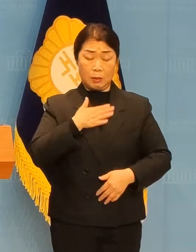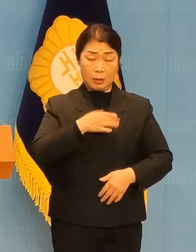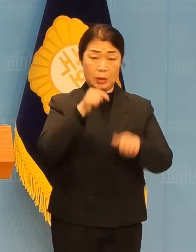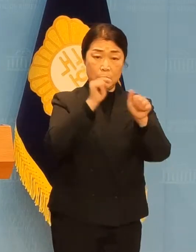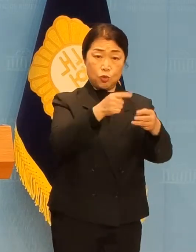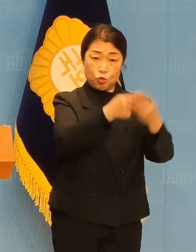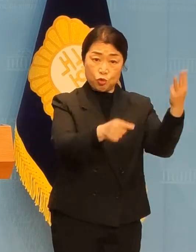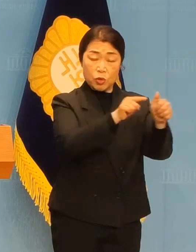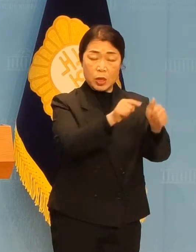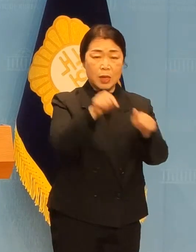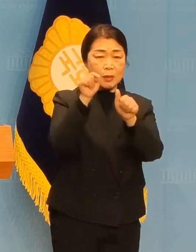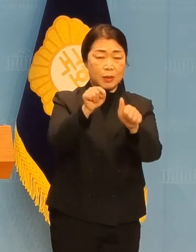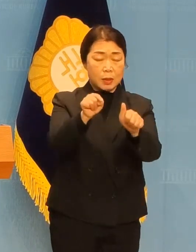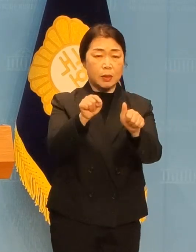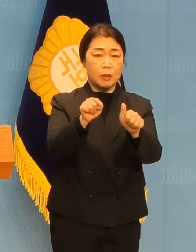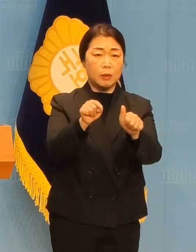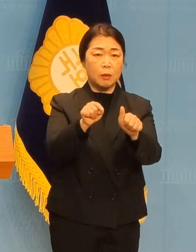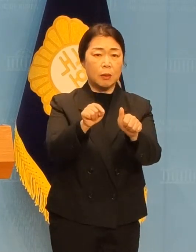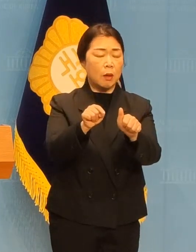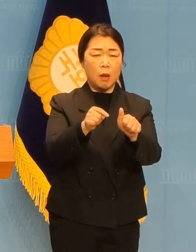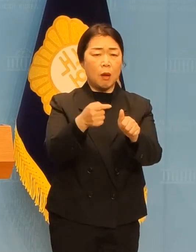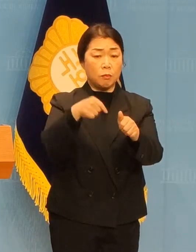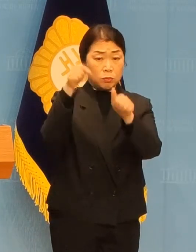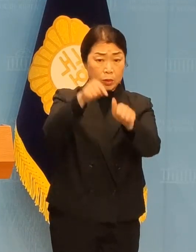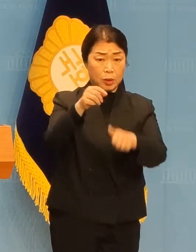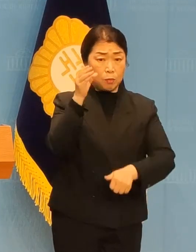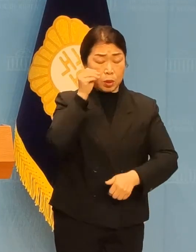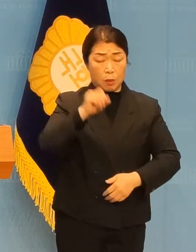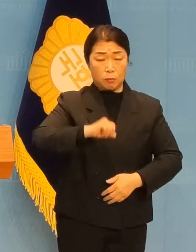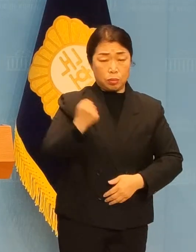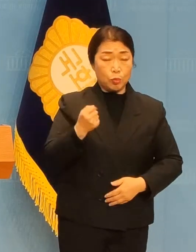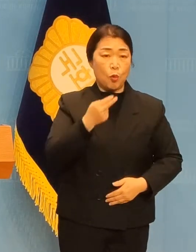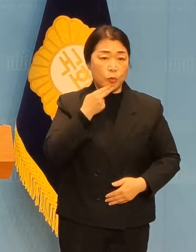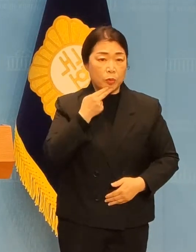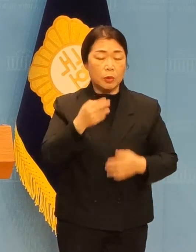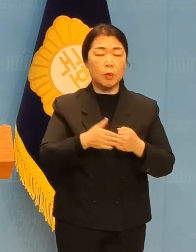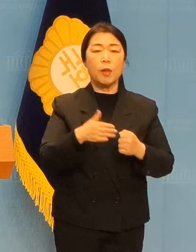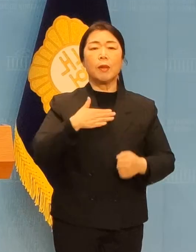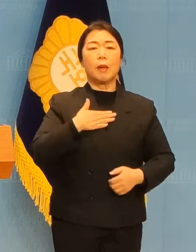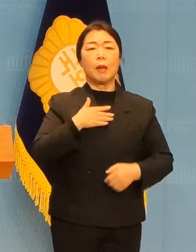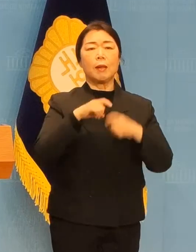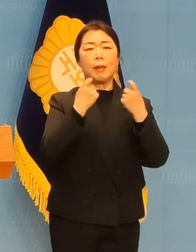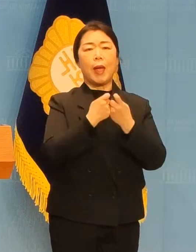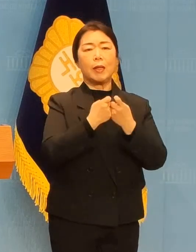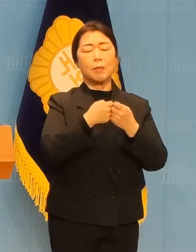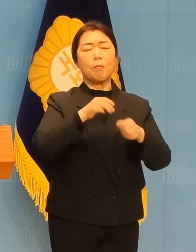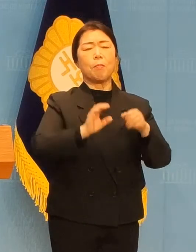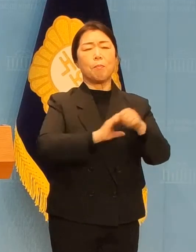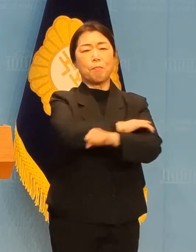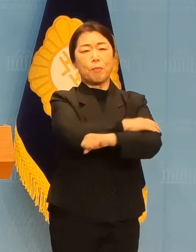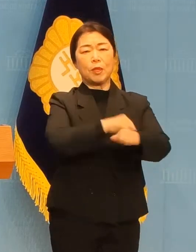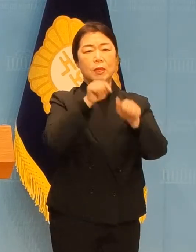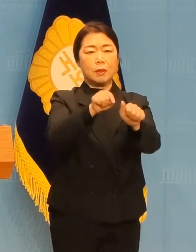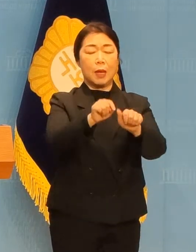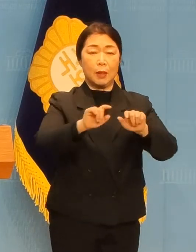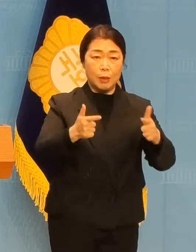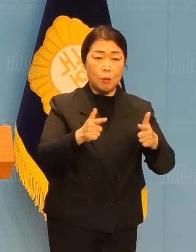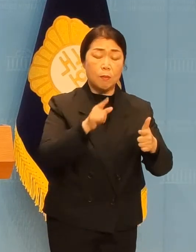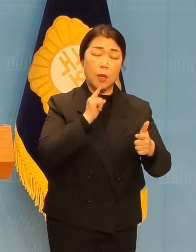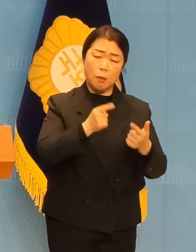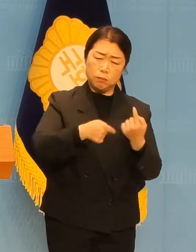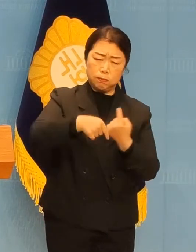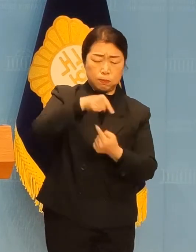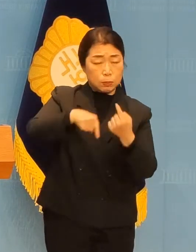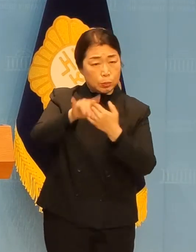않았다고 사유화가 아니다라며 발뺌하는 모습은 추하기 그지없습니다. 정당한 법